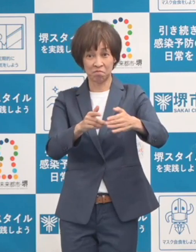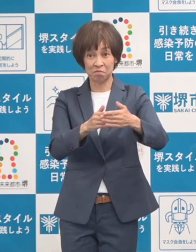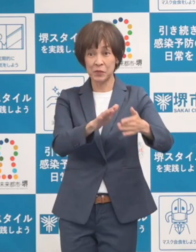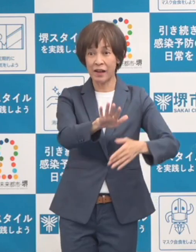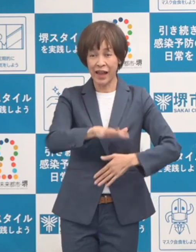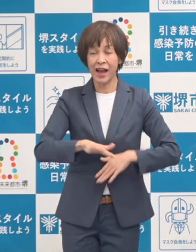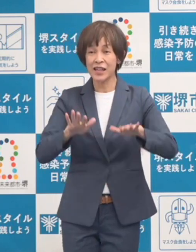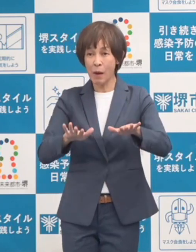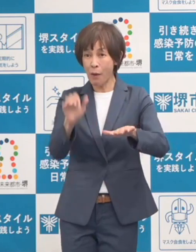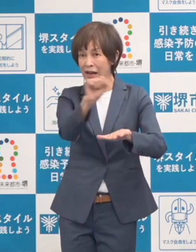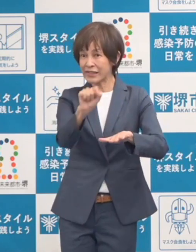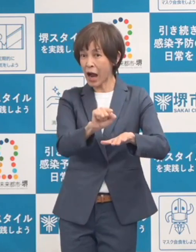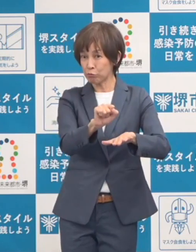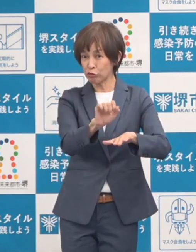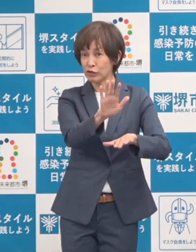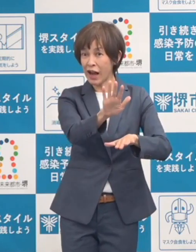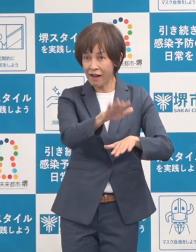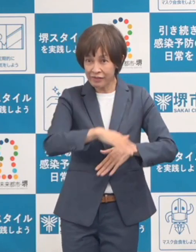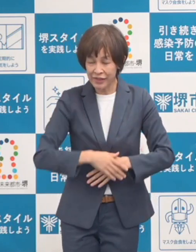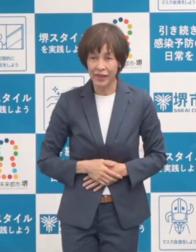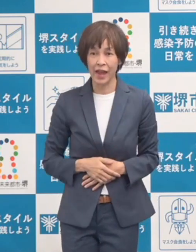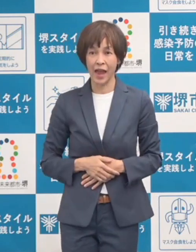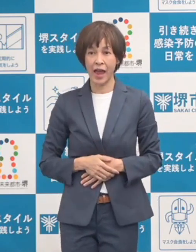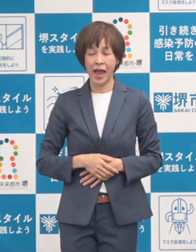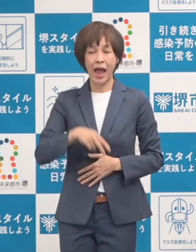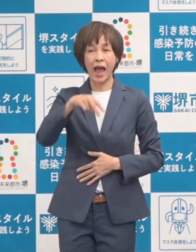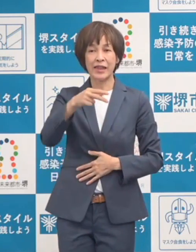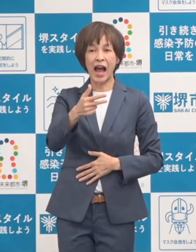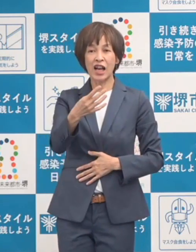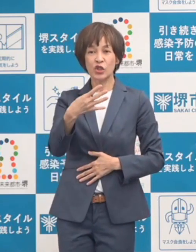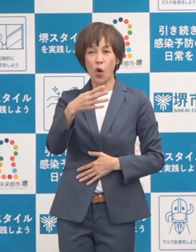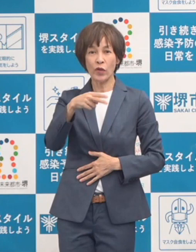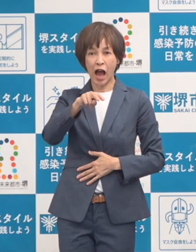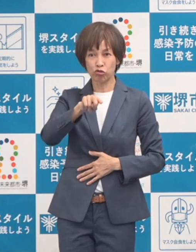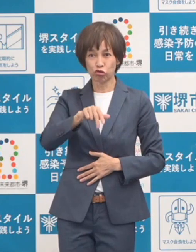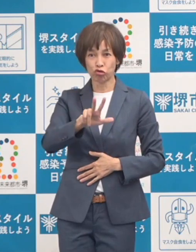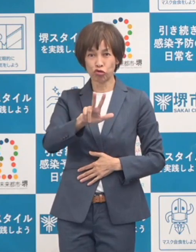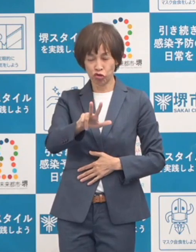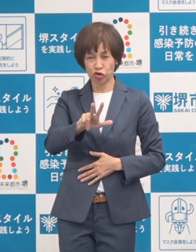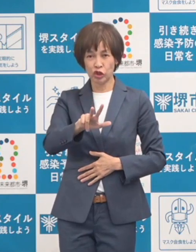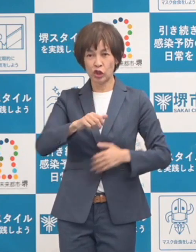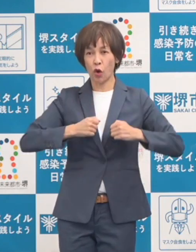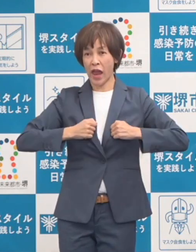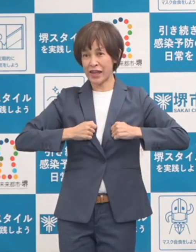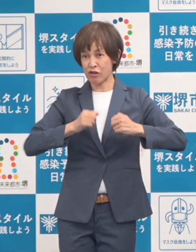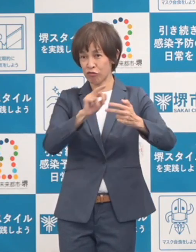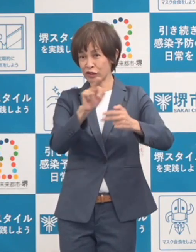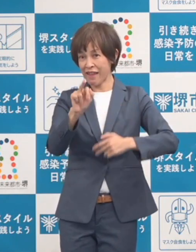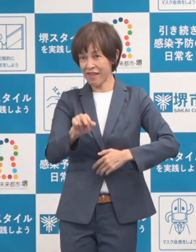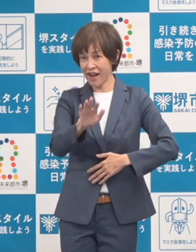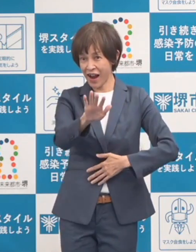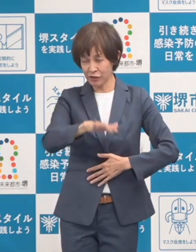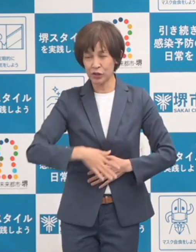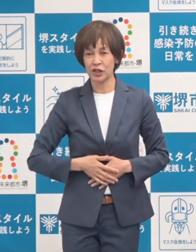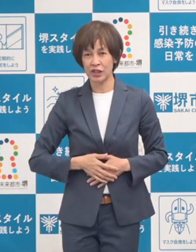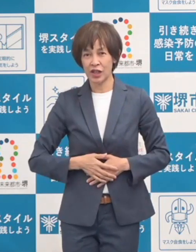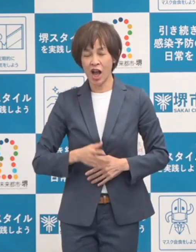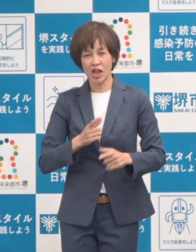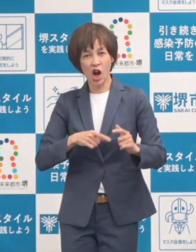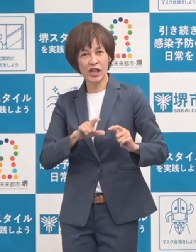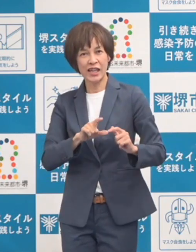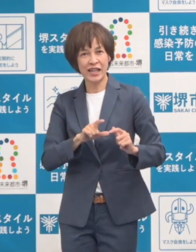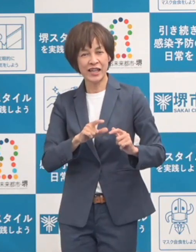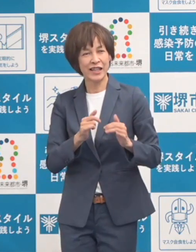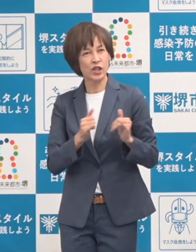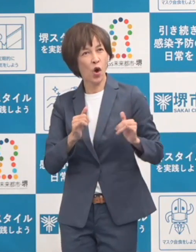ていただいて、そしてサッカーのナショナルトレーニングセンターが設置されているということがあります。私はよりにぎわうような施設場所にしたいと